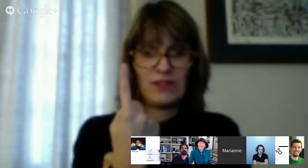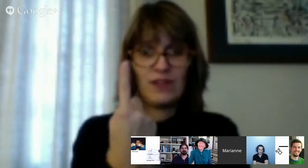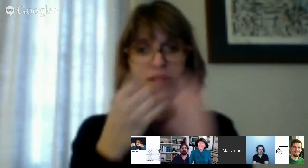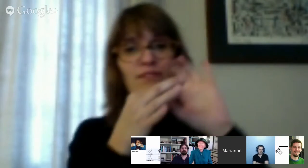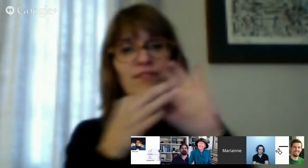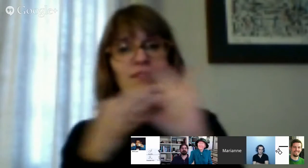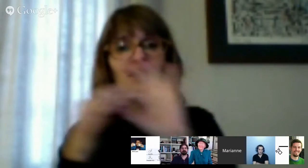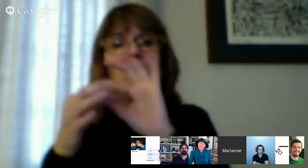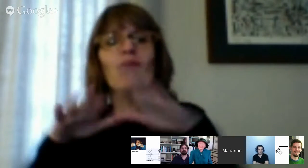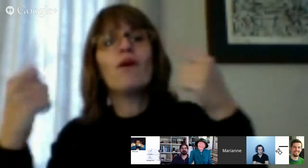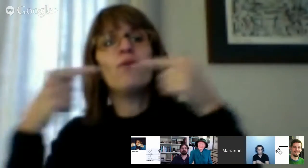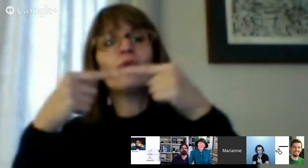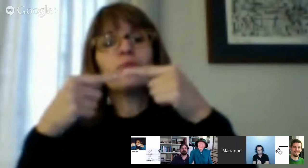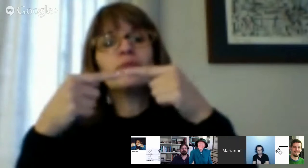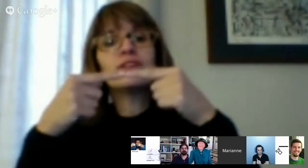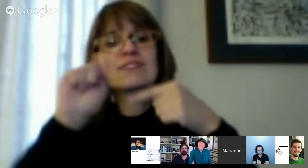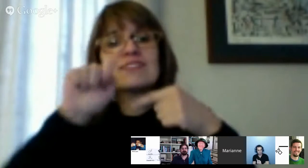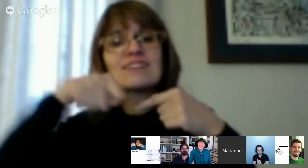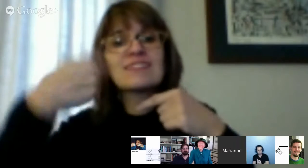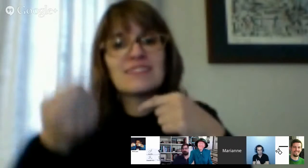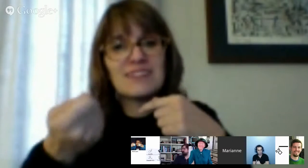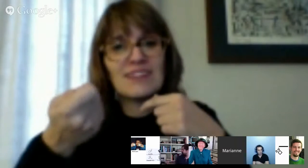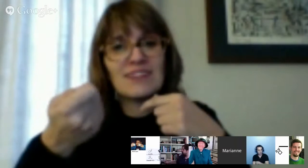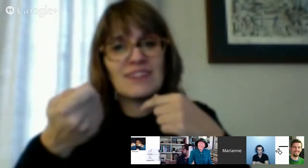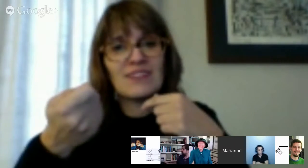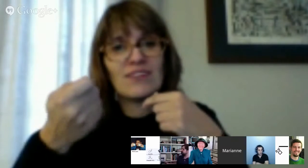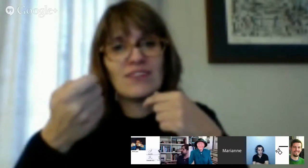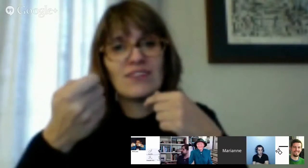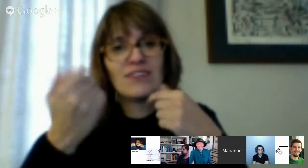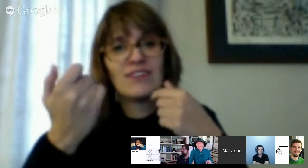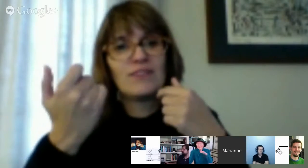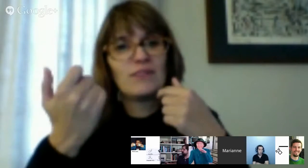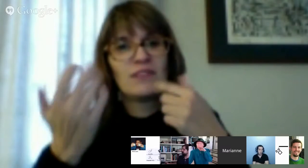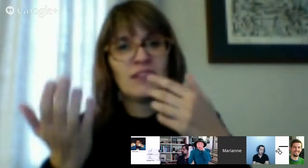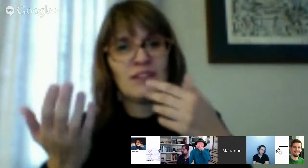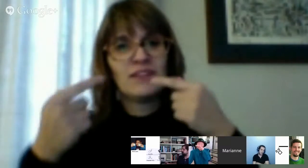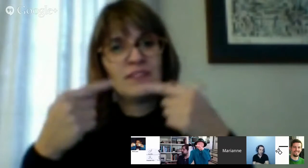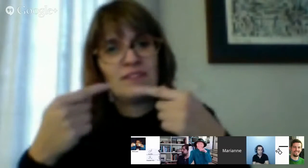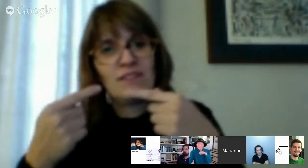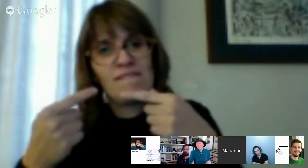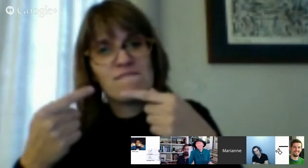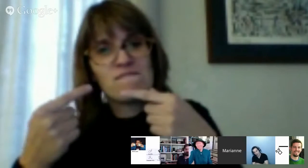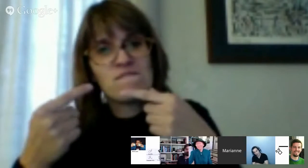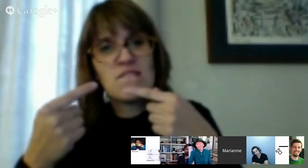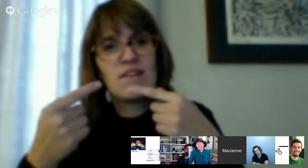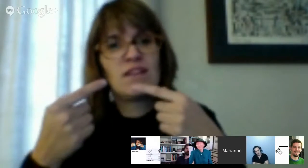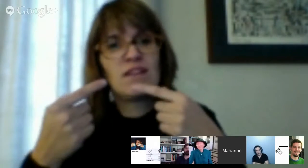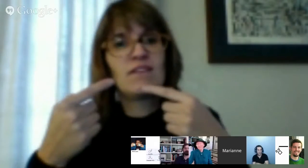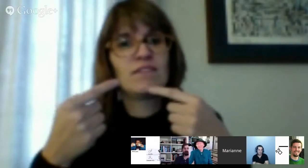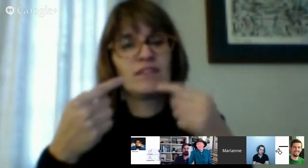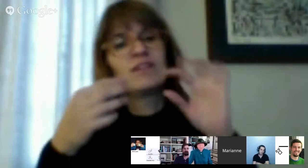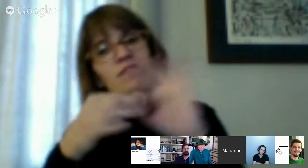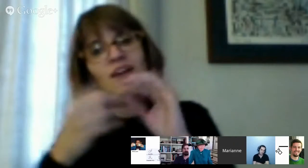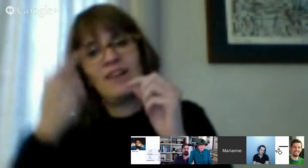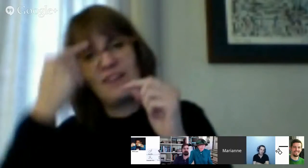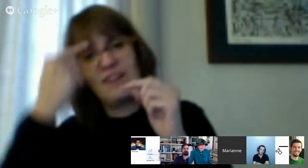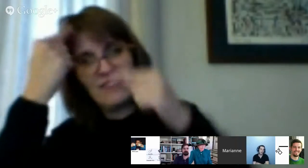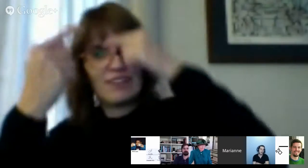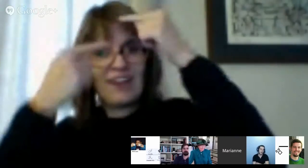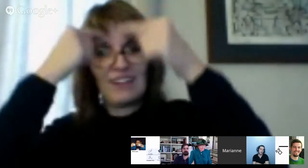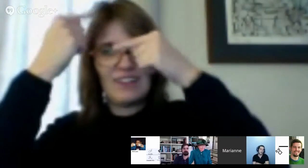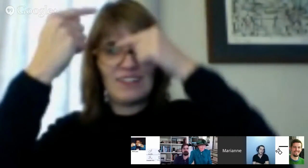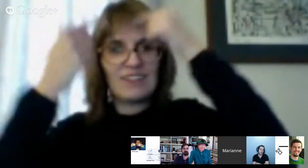Então, a configuração de mão do indicador e qual o sinal que correlacionava com essa configuração